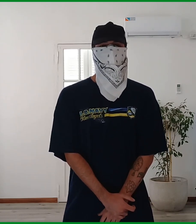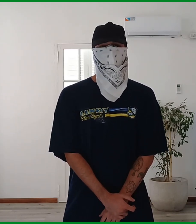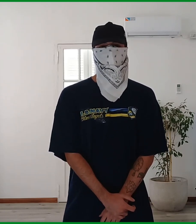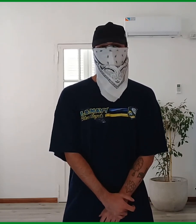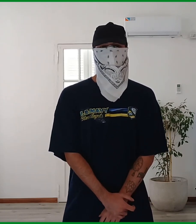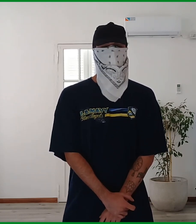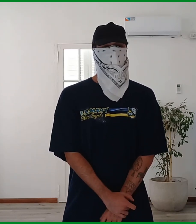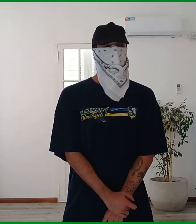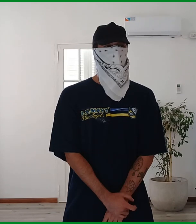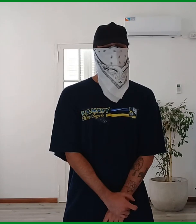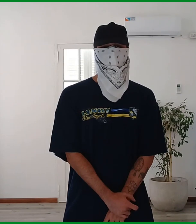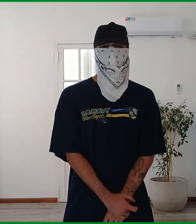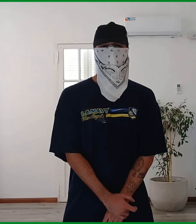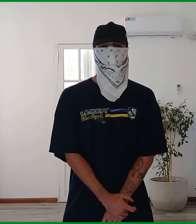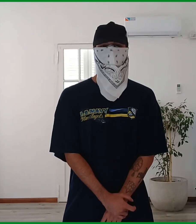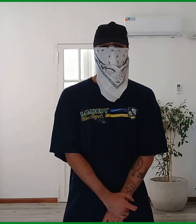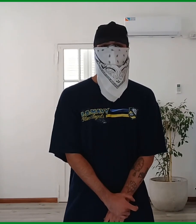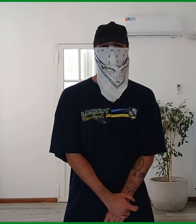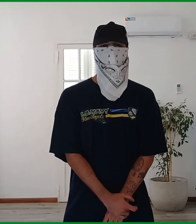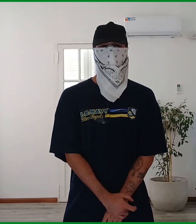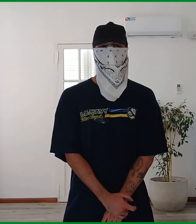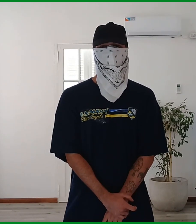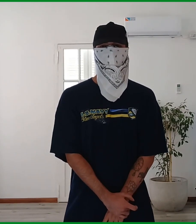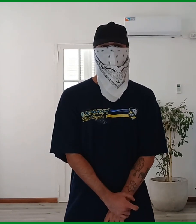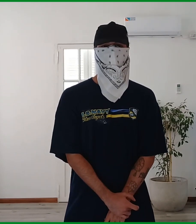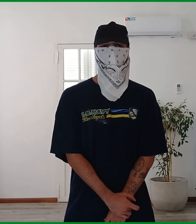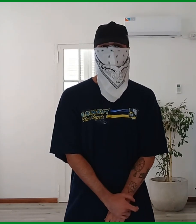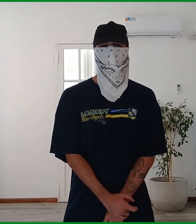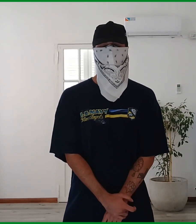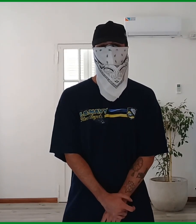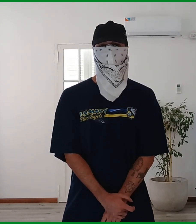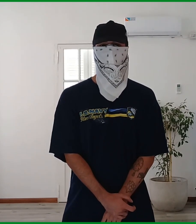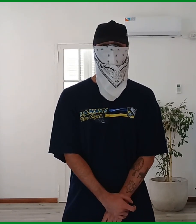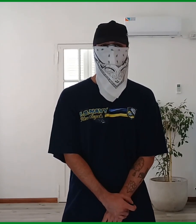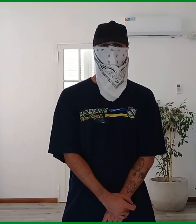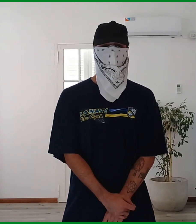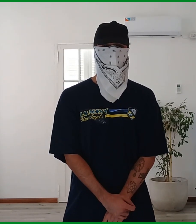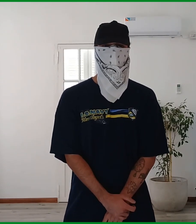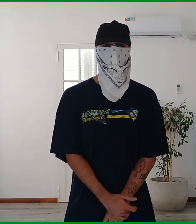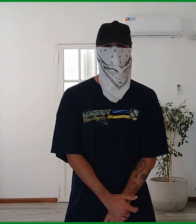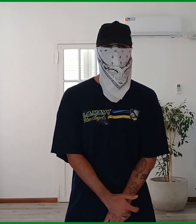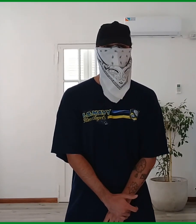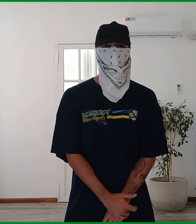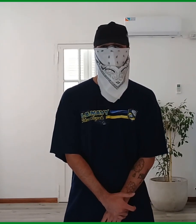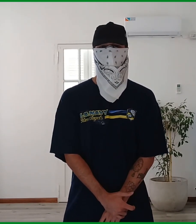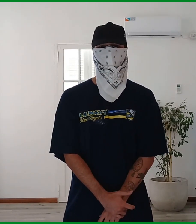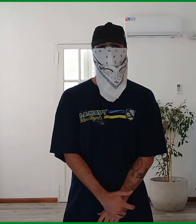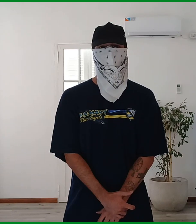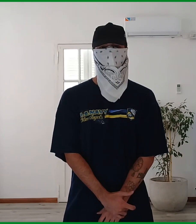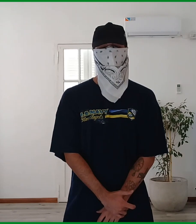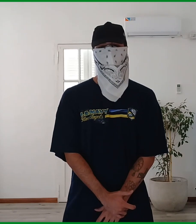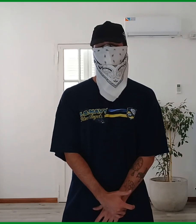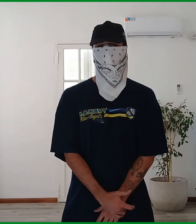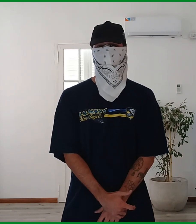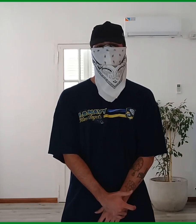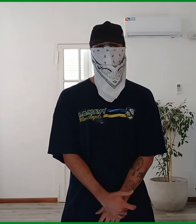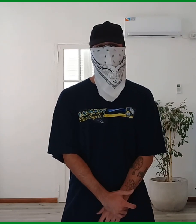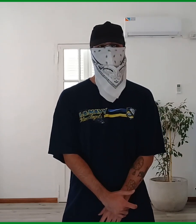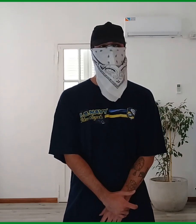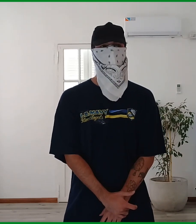que es parecen solitarios, que están en las cavernas tirando los primeros trazos, pero cuando salen a la calle,